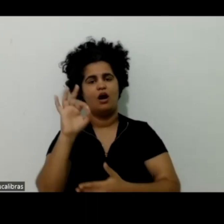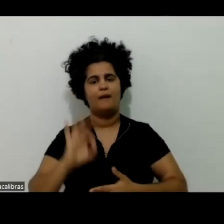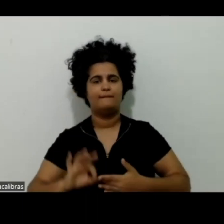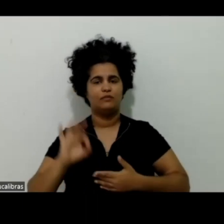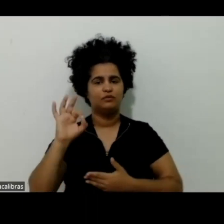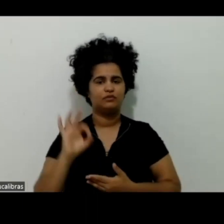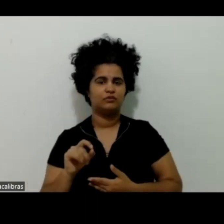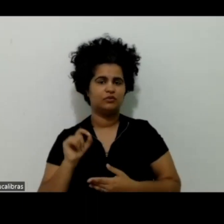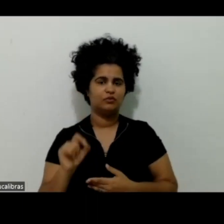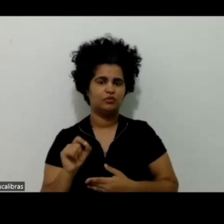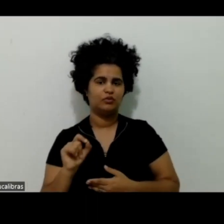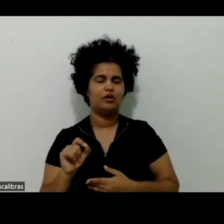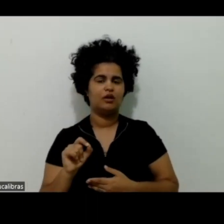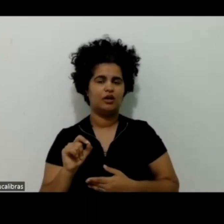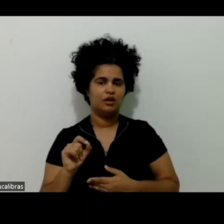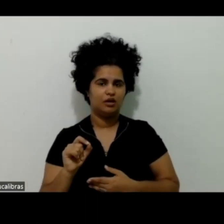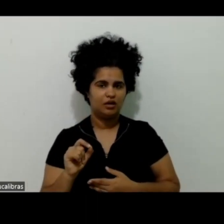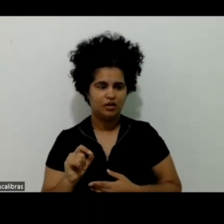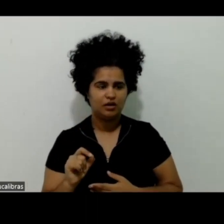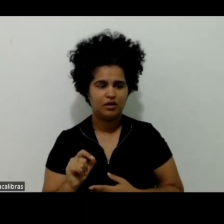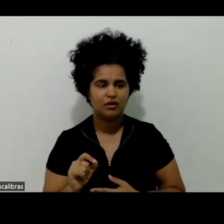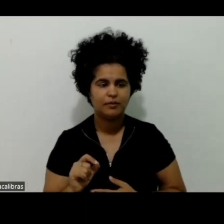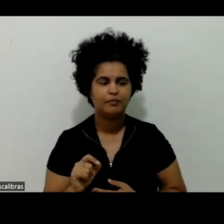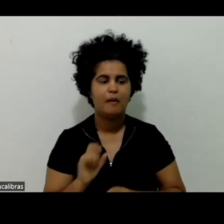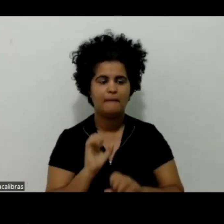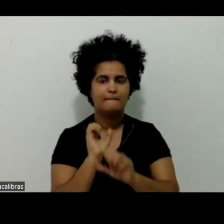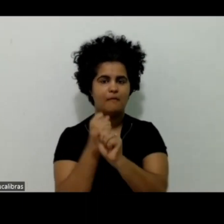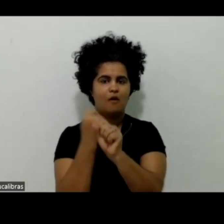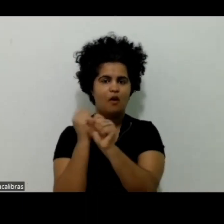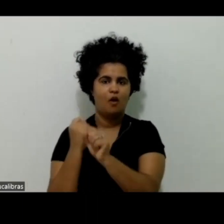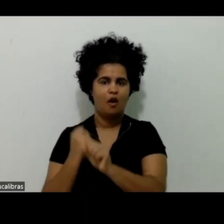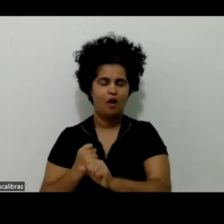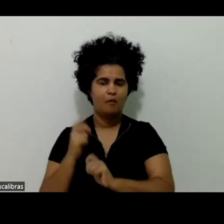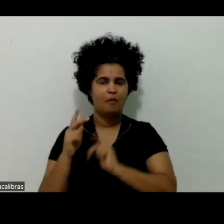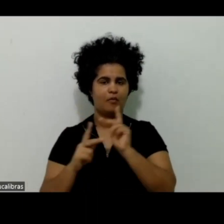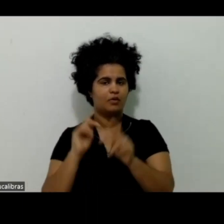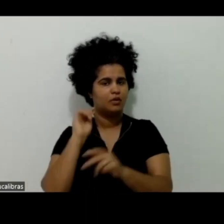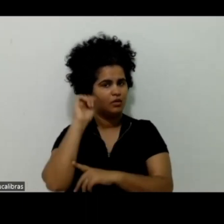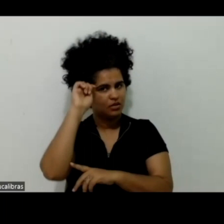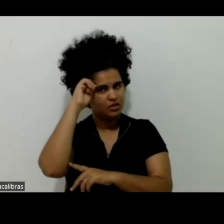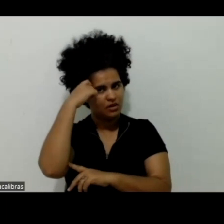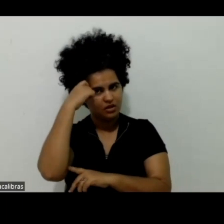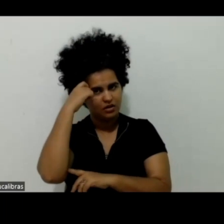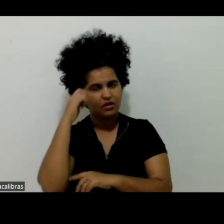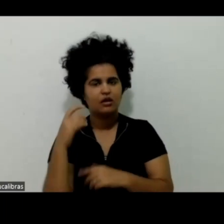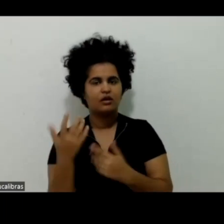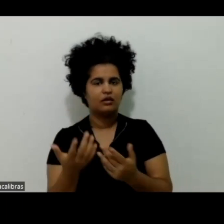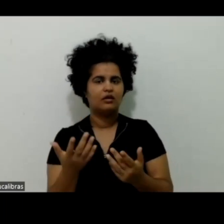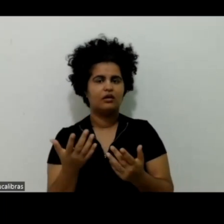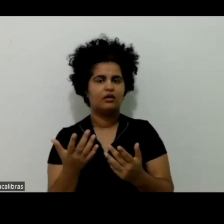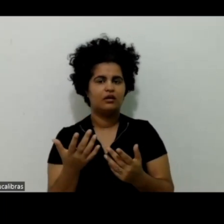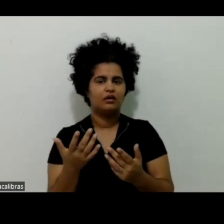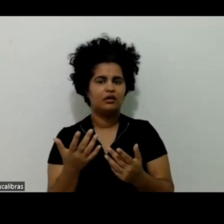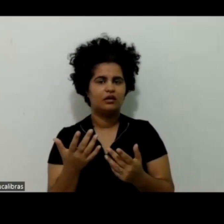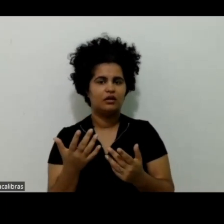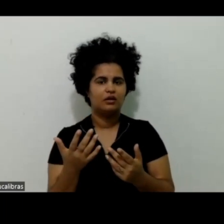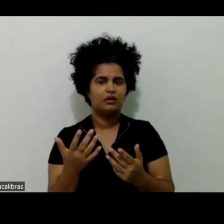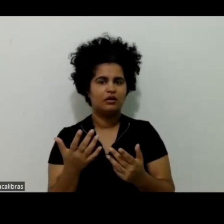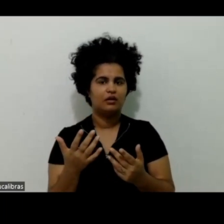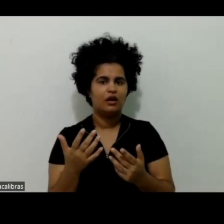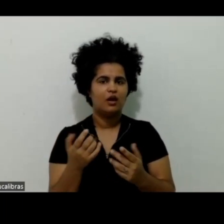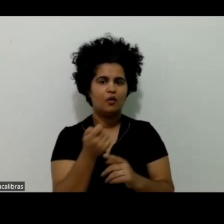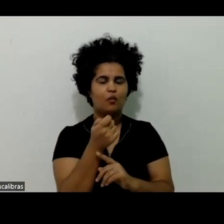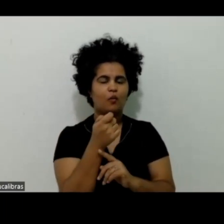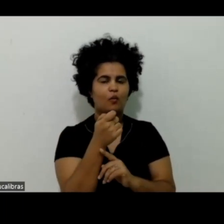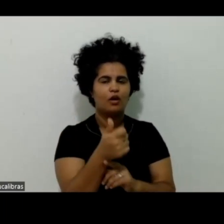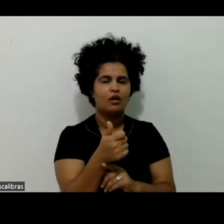né, de assassinato, né, de genocídio contra população negra, sobretudo jovens negros, é quase